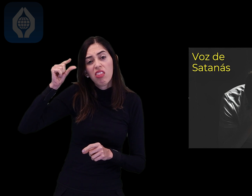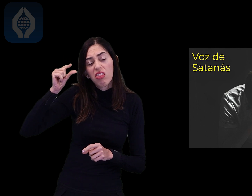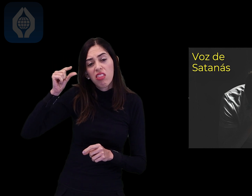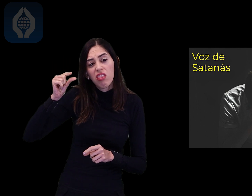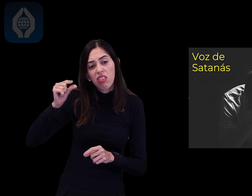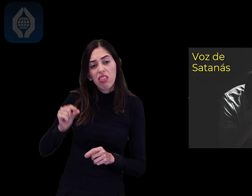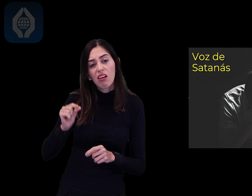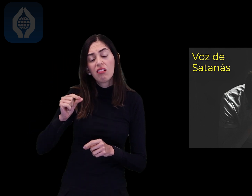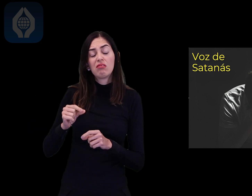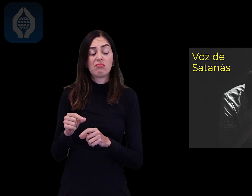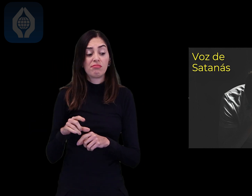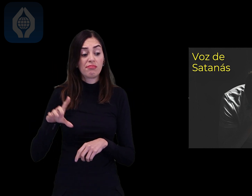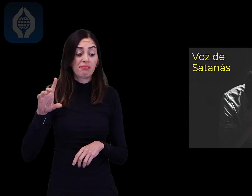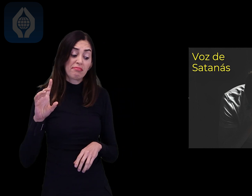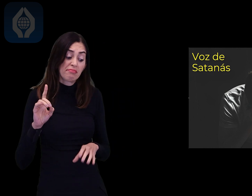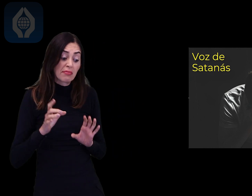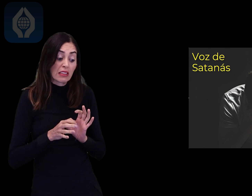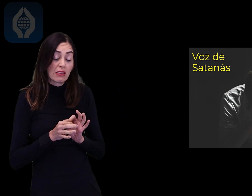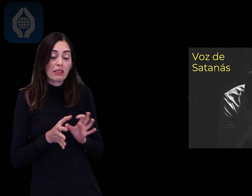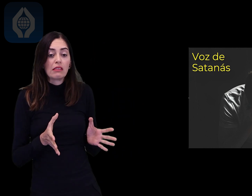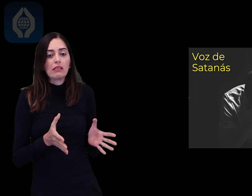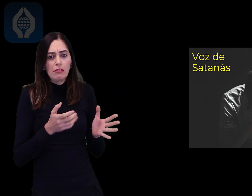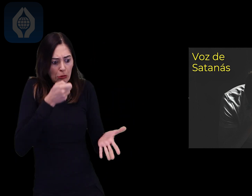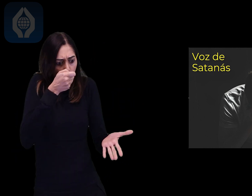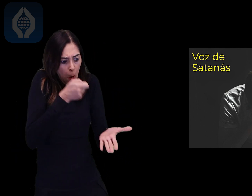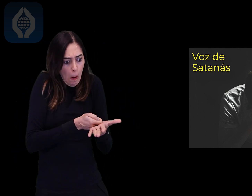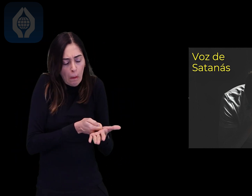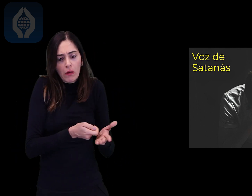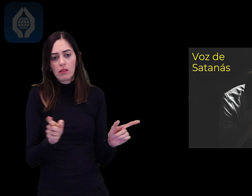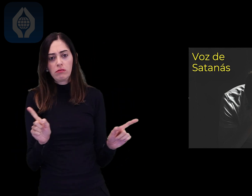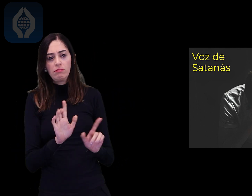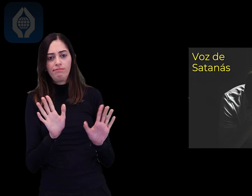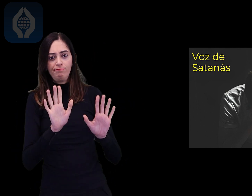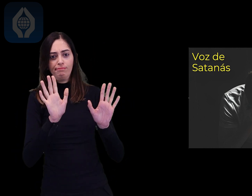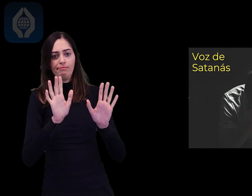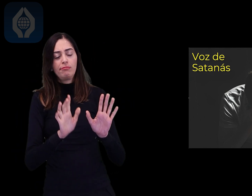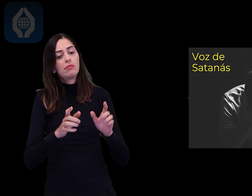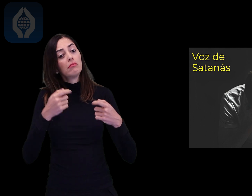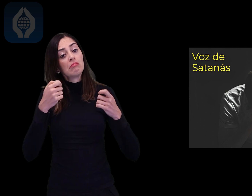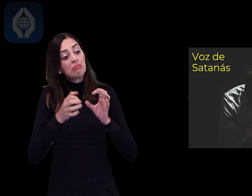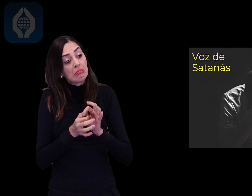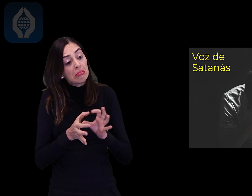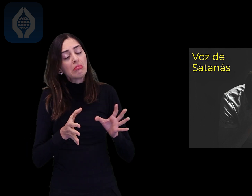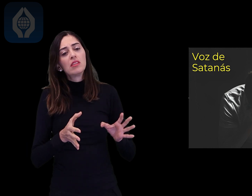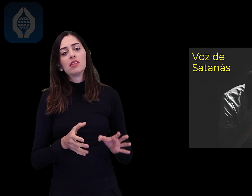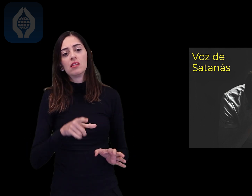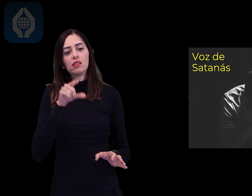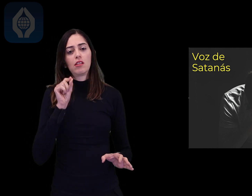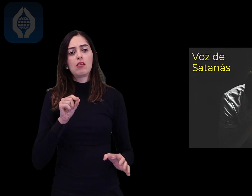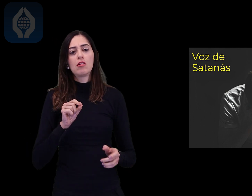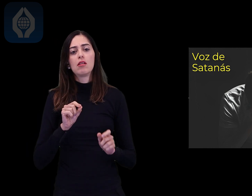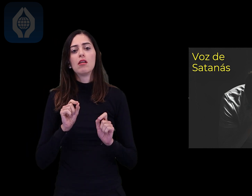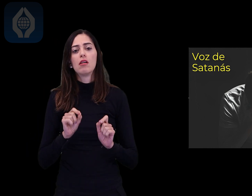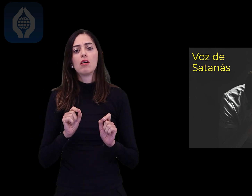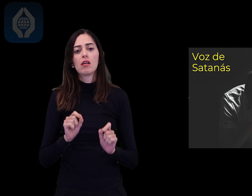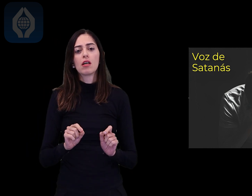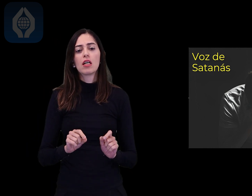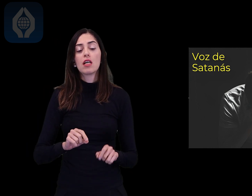abafada. Ele deixará você seguir seu caminho. Quando uma pessoa não dá mais ouvidos a Deus, a Bíblia a chama